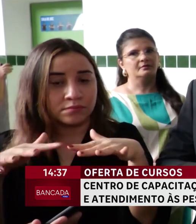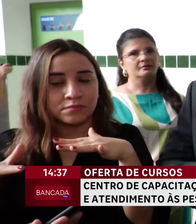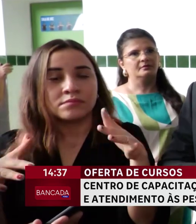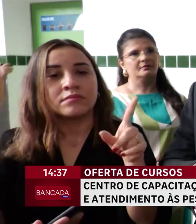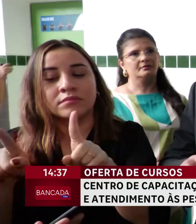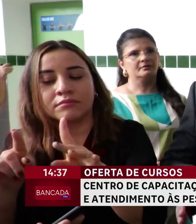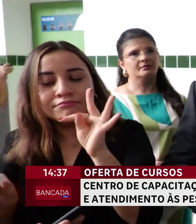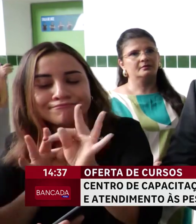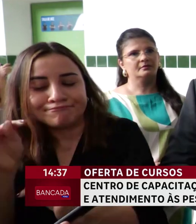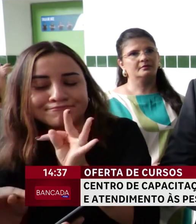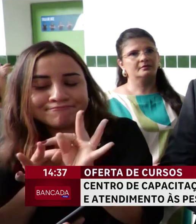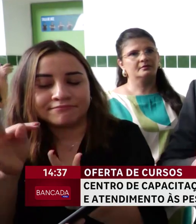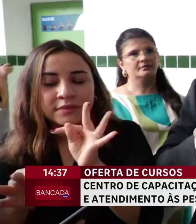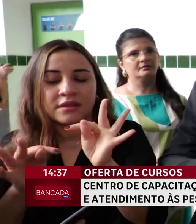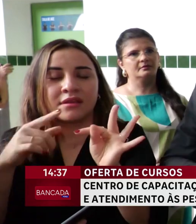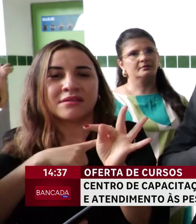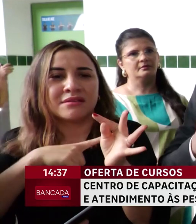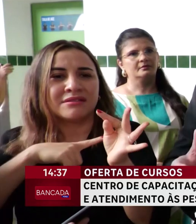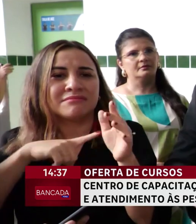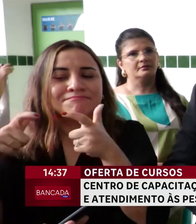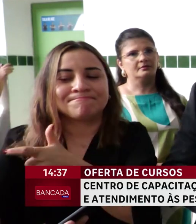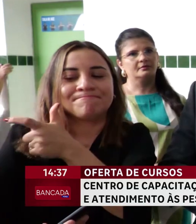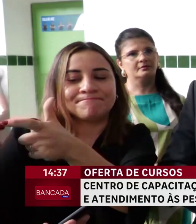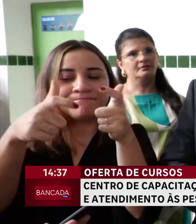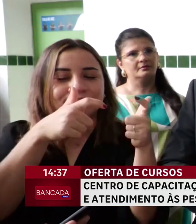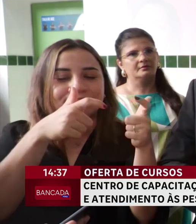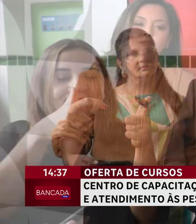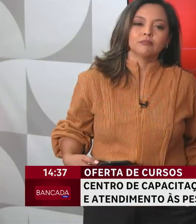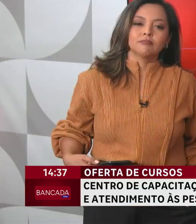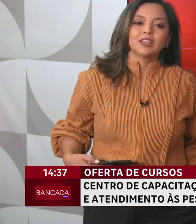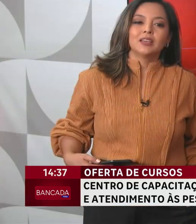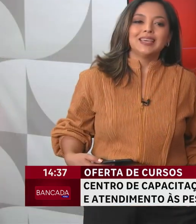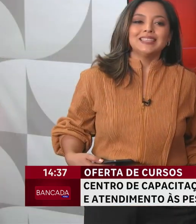E temos vários outros equipamentos na capital e no interior.